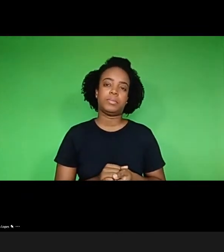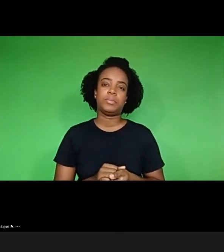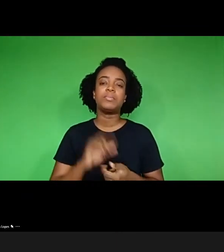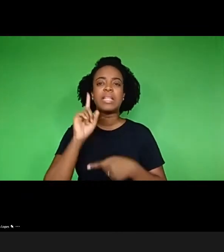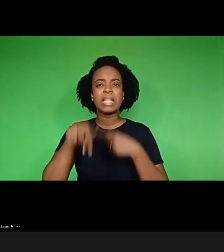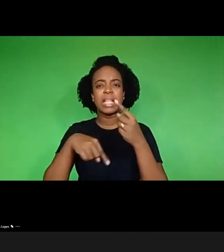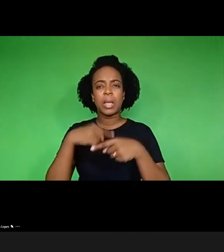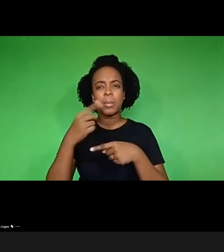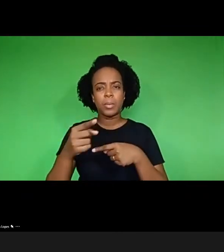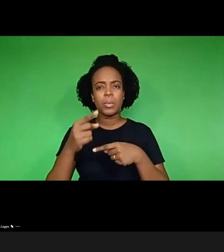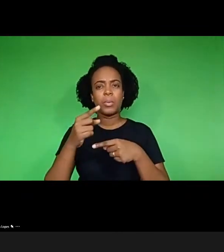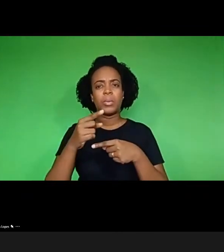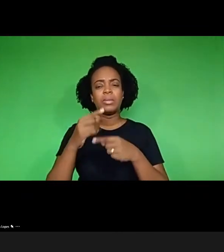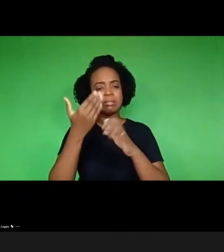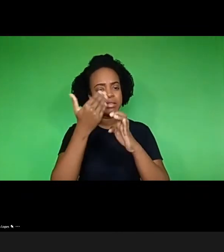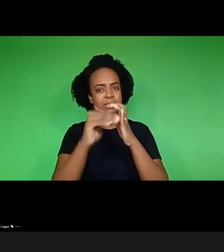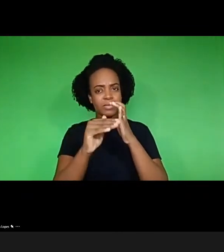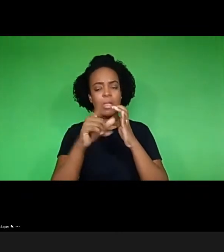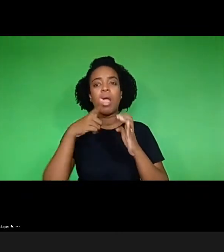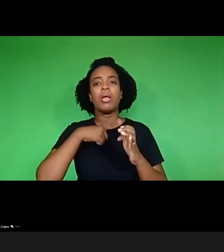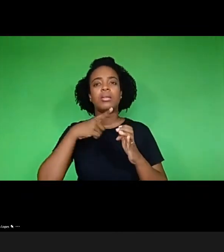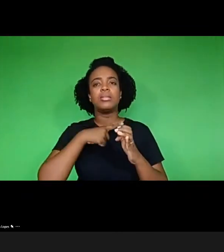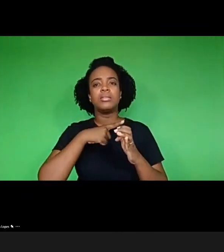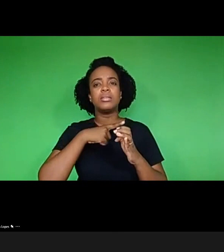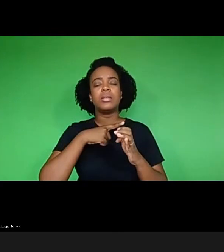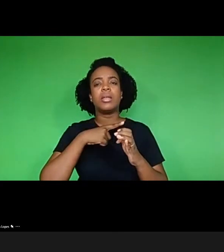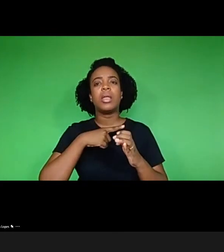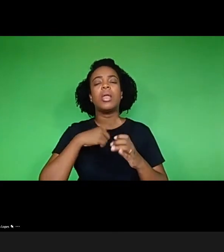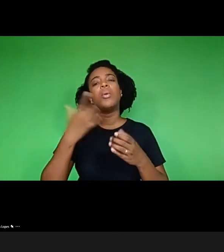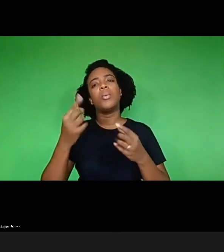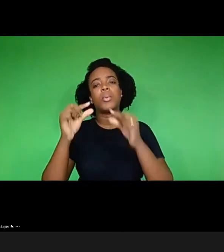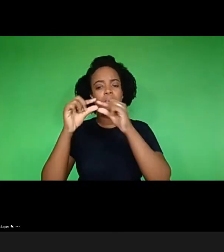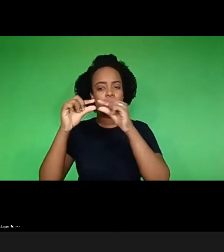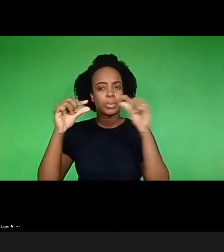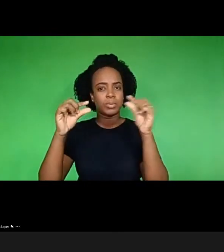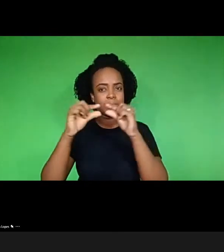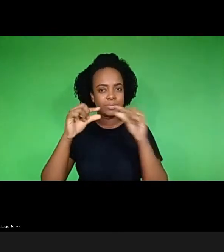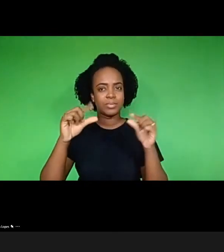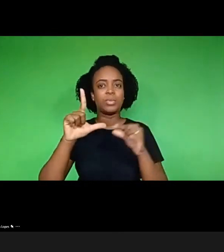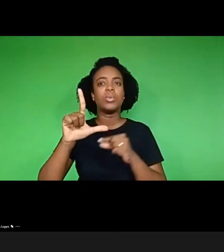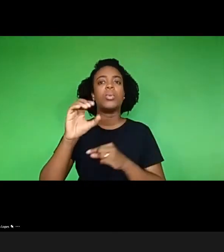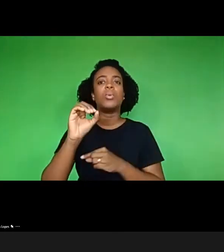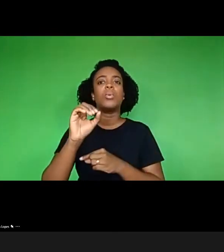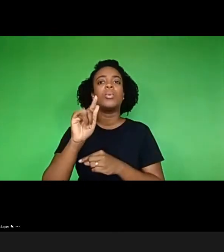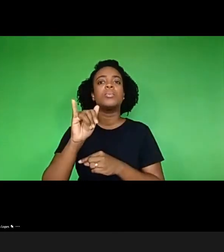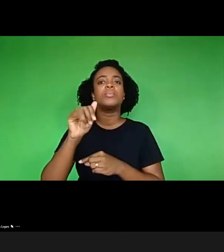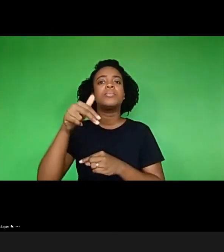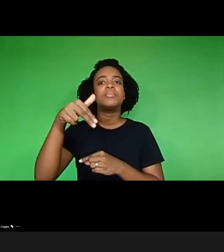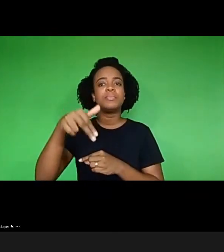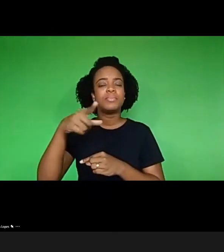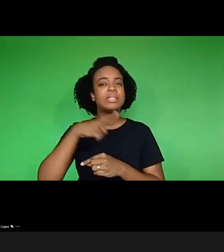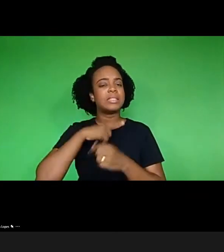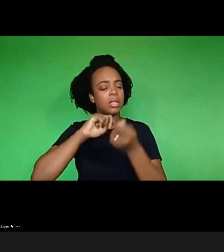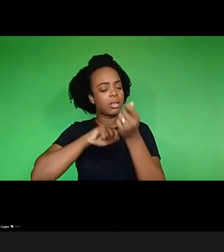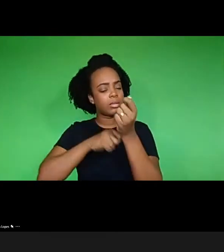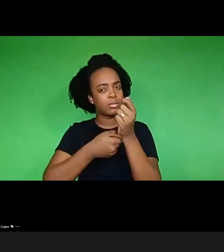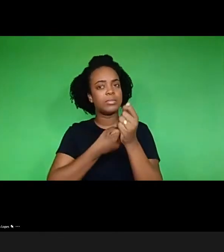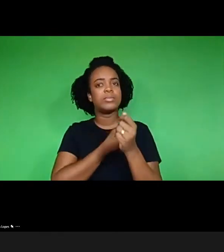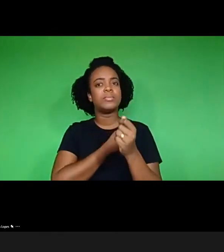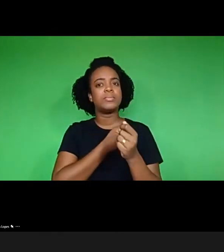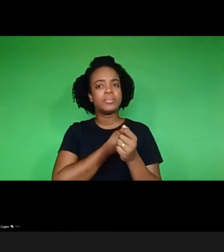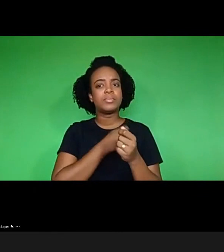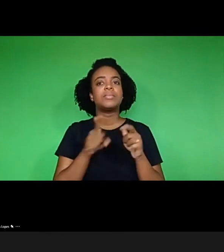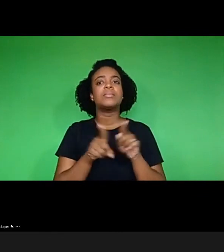vai ter lá o seu login, a sua senha, para você acessar, e vai ter o link lá para você acessar o seu